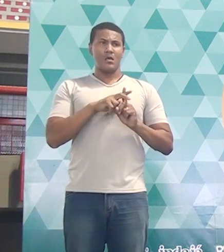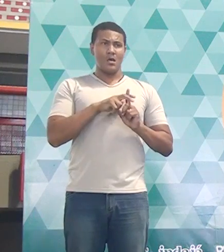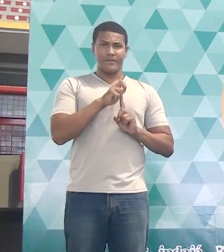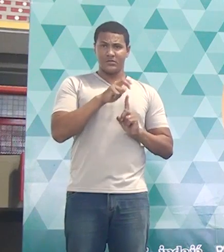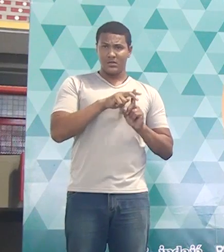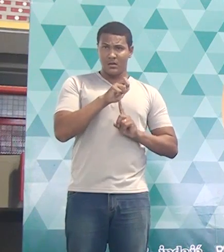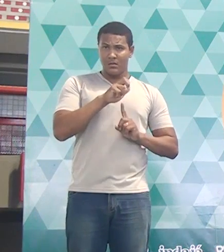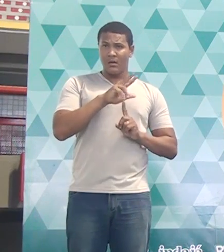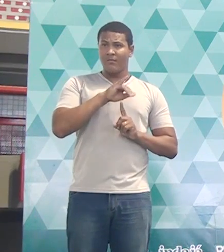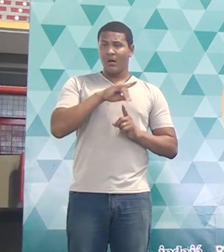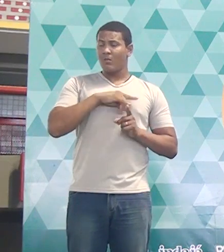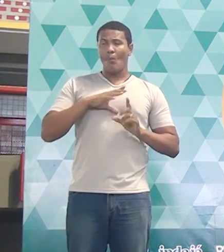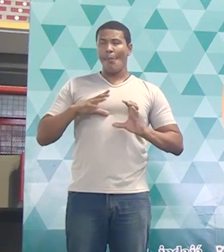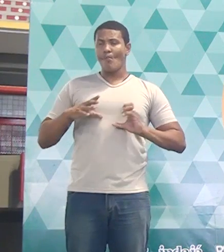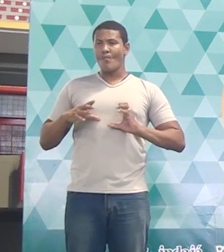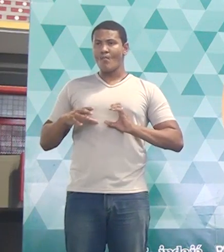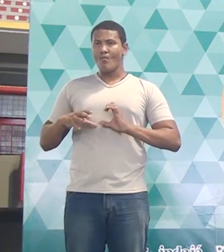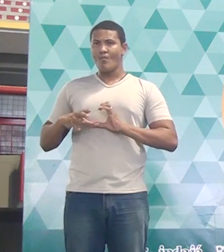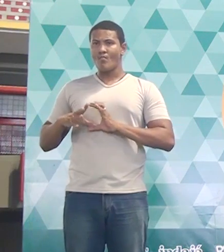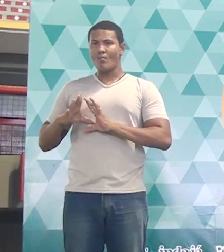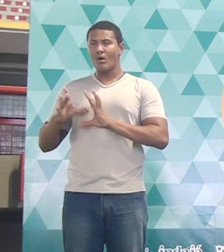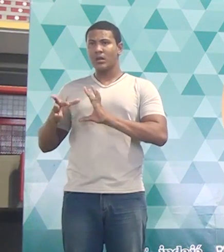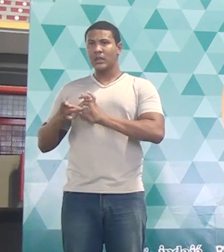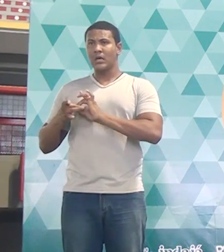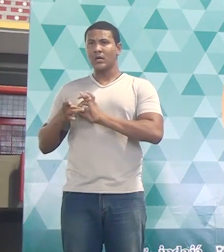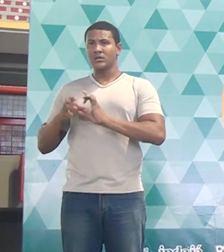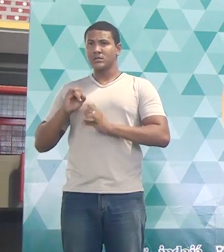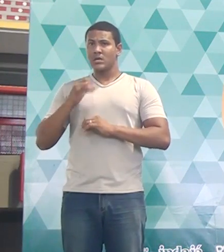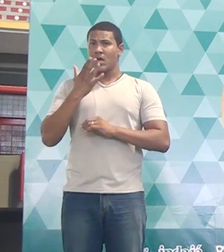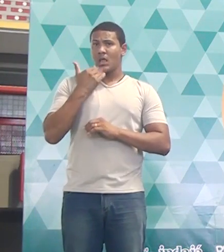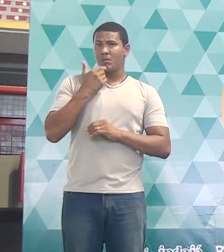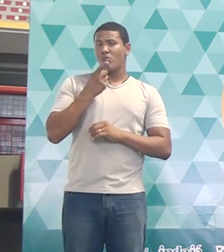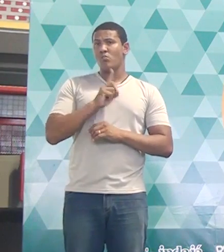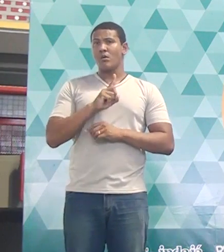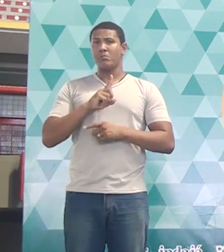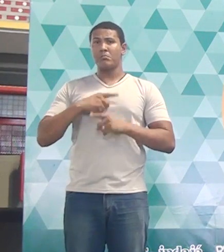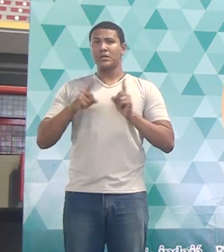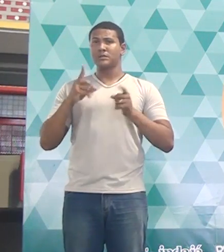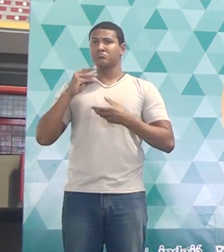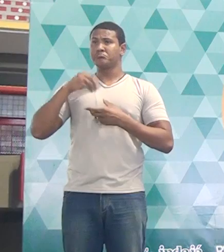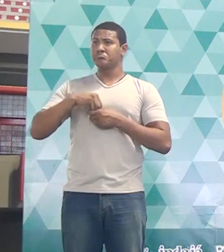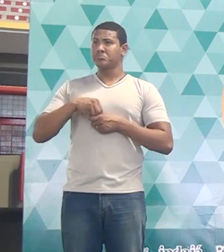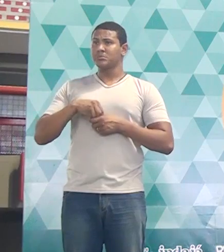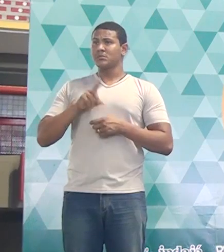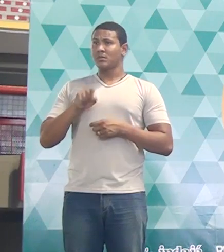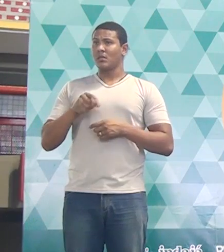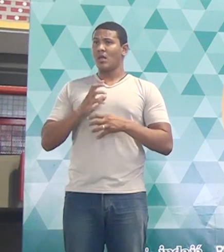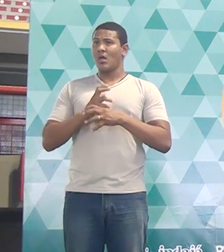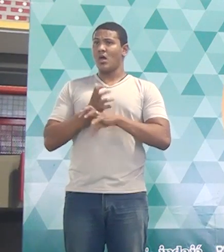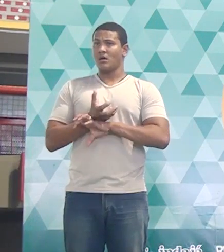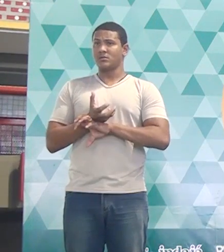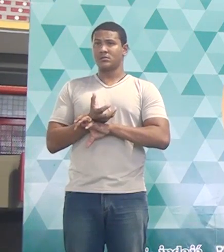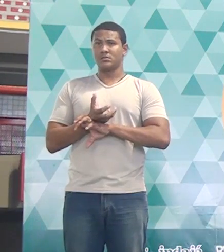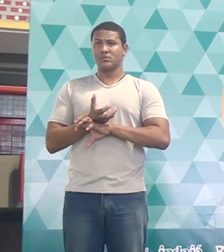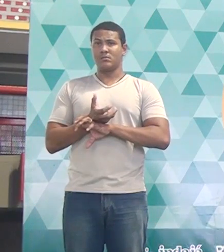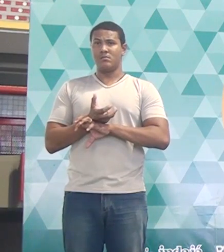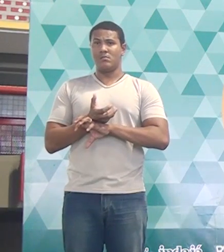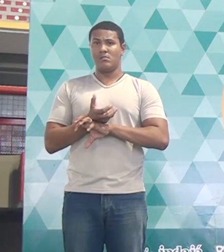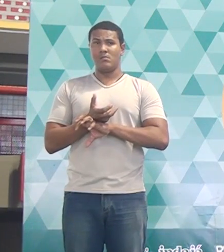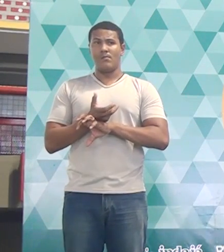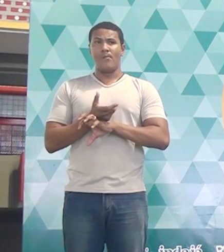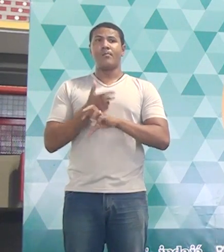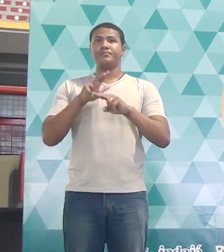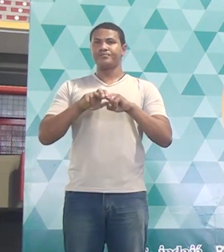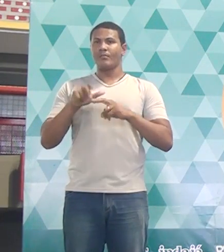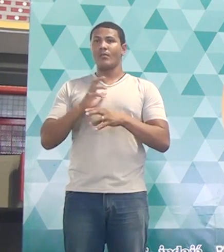refrigerante vai procurar cálcio. Se não vier do alimento, ele vai procurar cálcio aonde? Na matriz óssea, nos ossos.